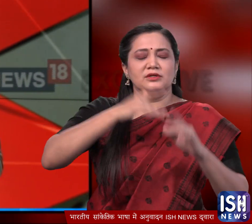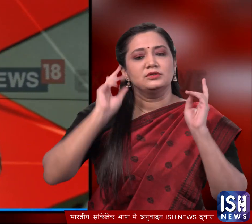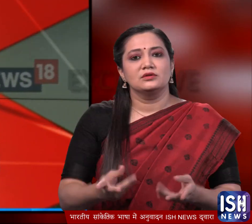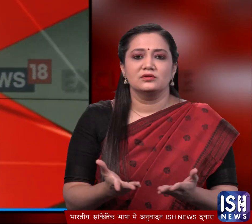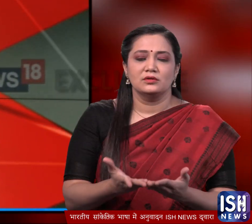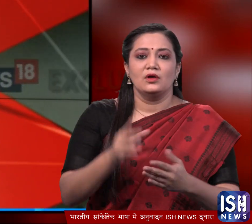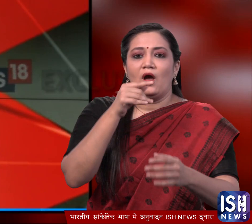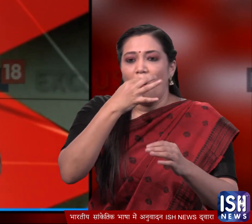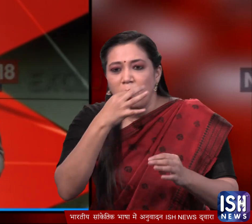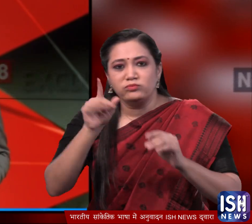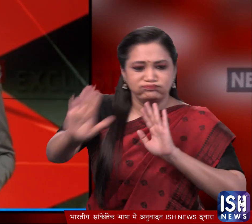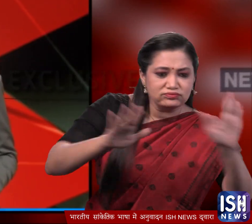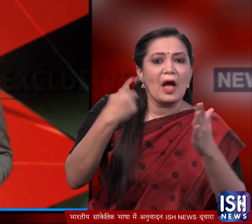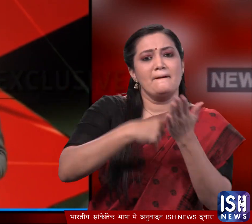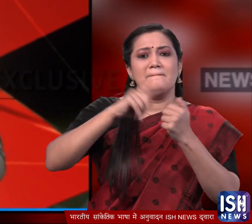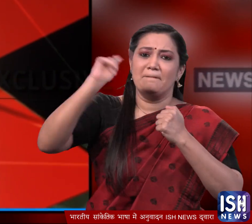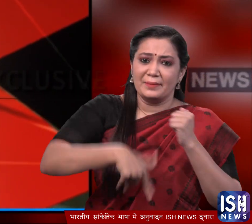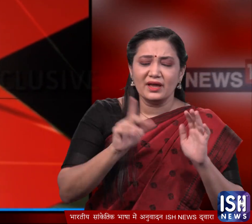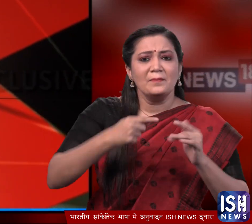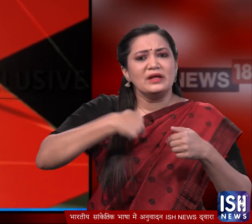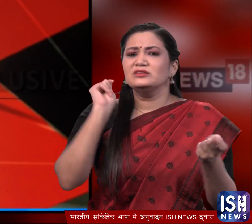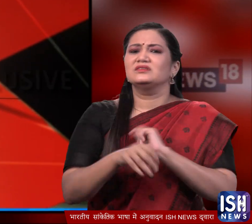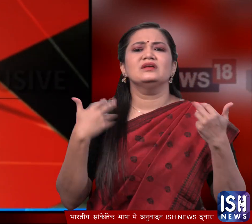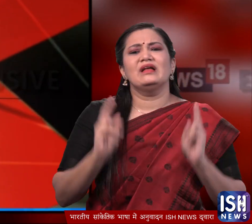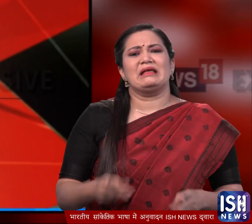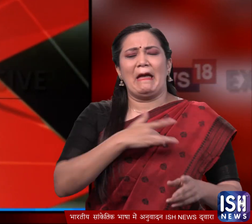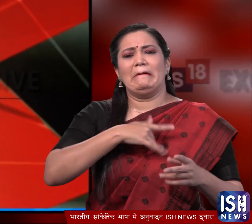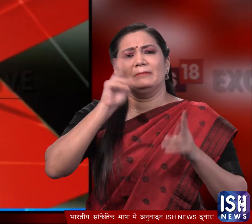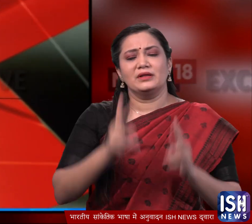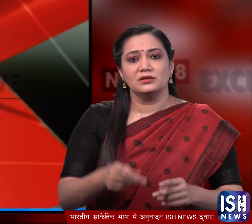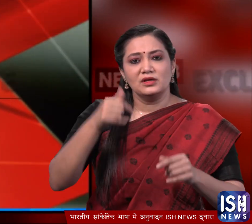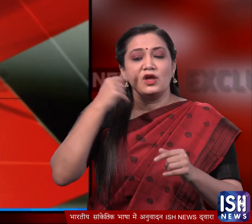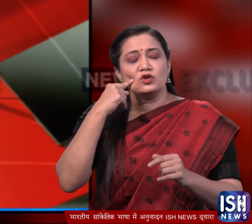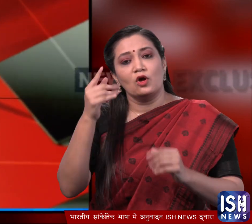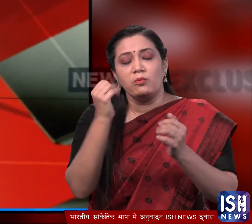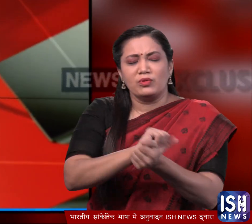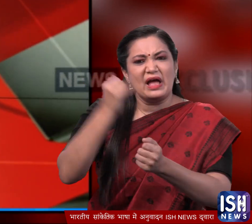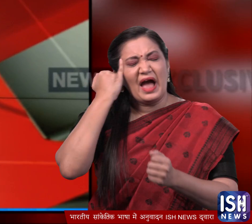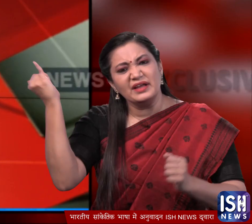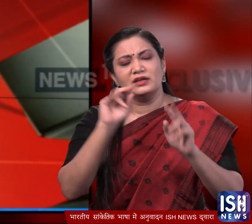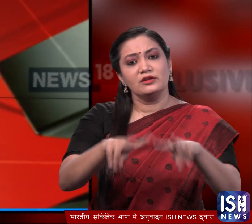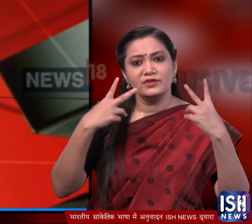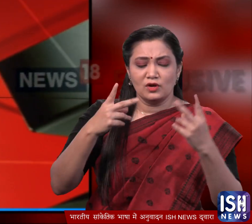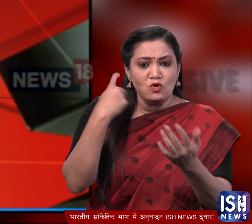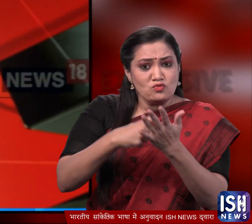गई है, जिसके लिए ट्रैफिक पुलिस चालान भी करती है, लेकिन हम लोग सुधरने का नाम ही नहीं ले रहे। जिसका तोड़ इंदौर पुलिस को यही समझ में